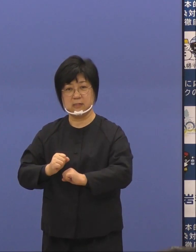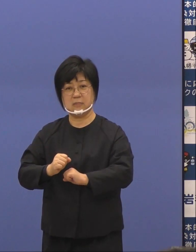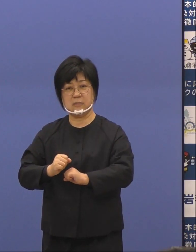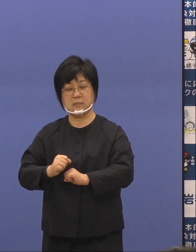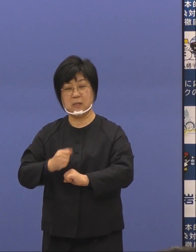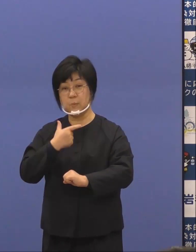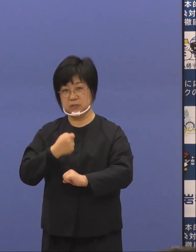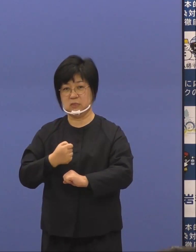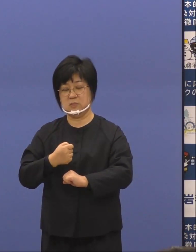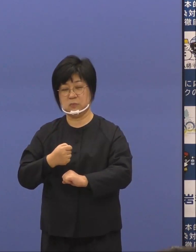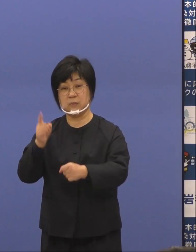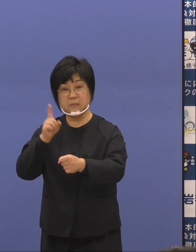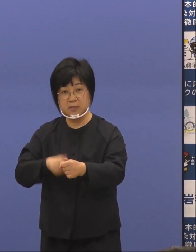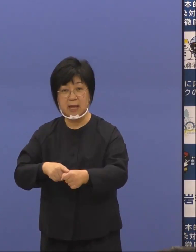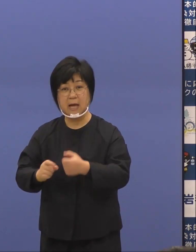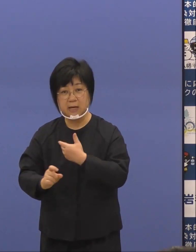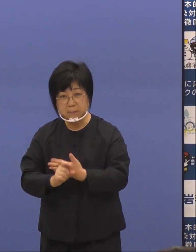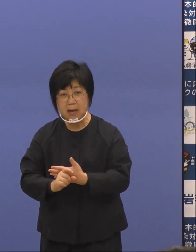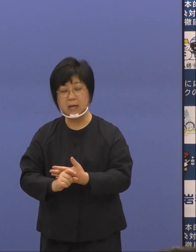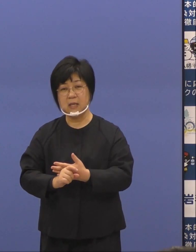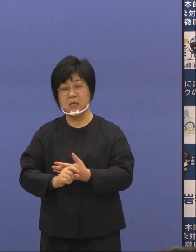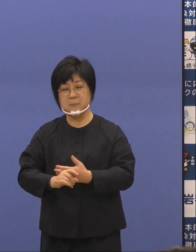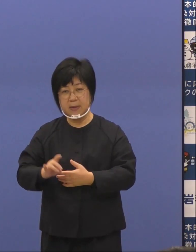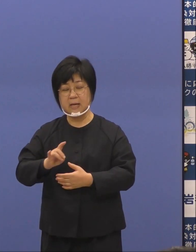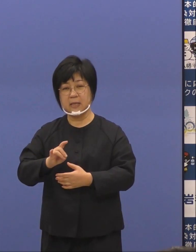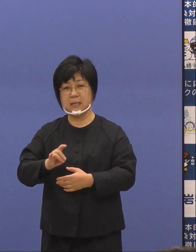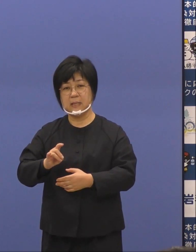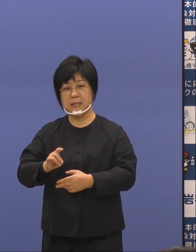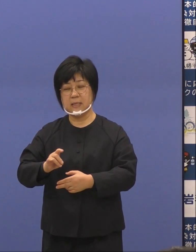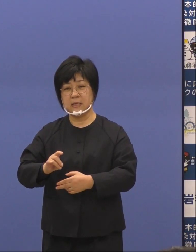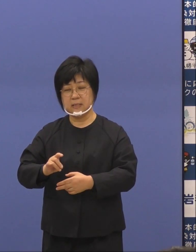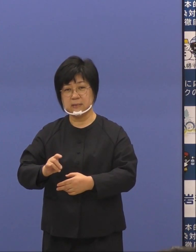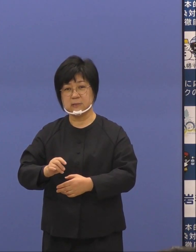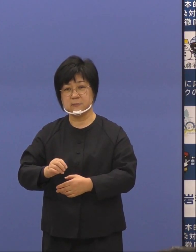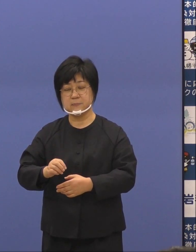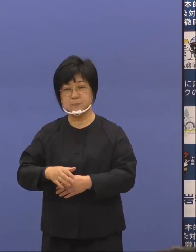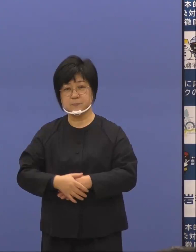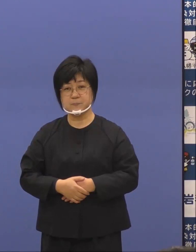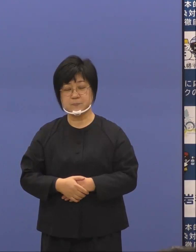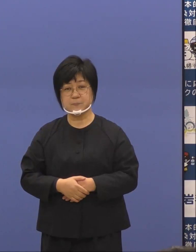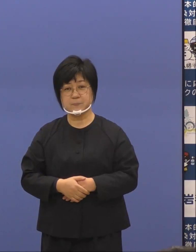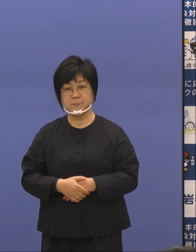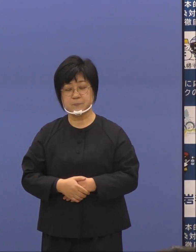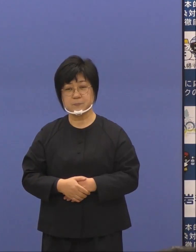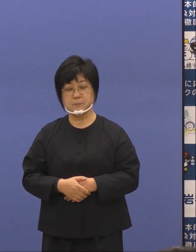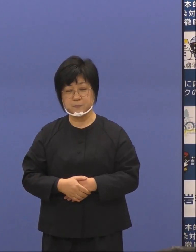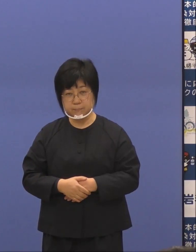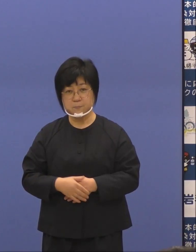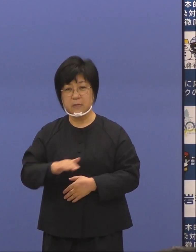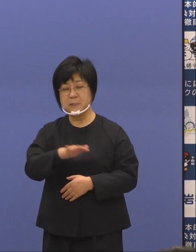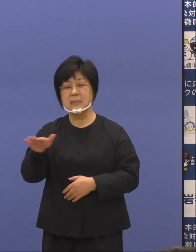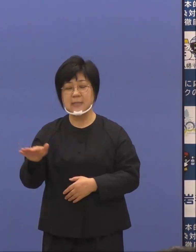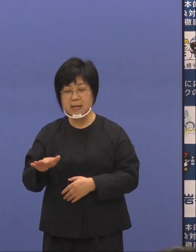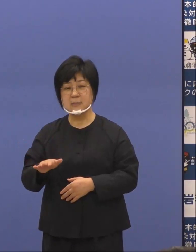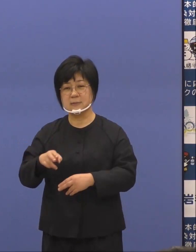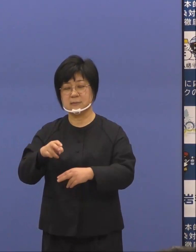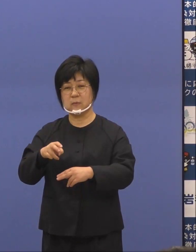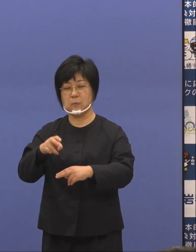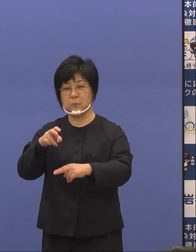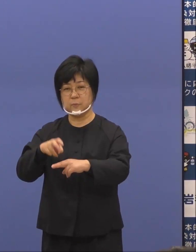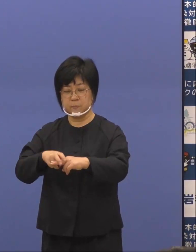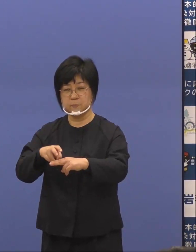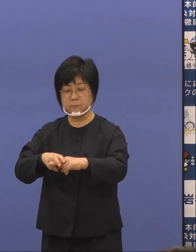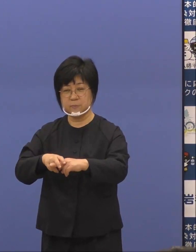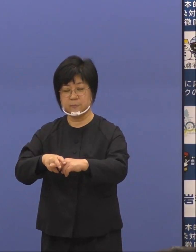そのためだったらもう今議席についているような人たちはもうみんな一旦引いてこう